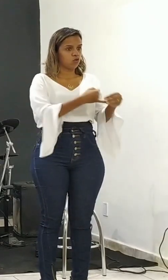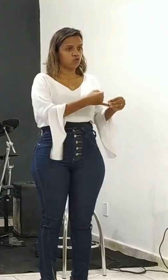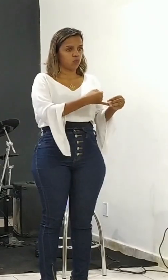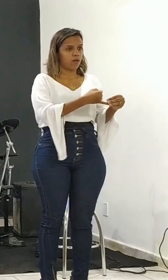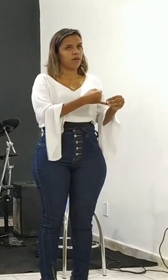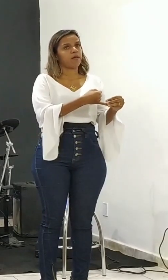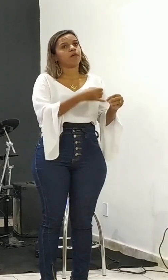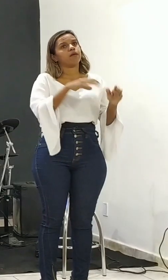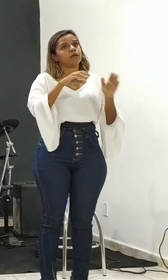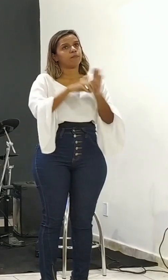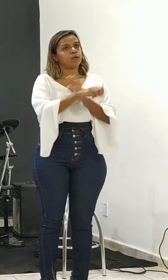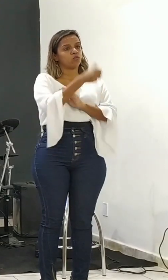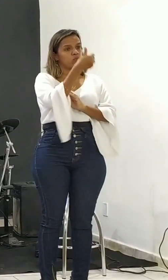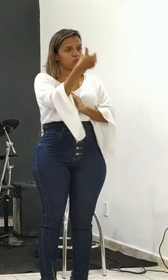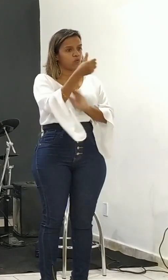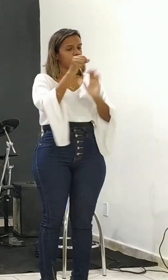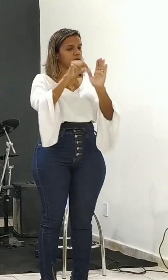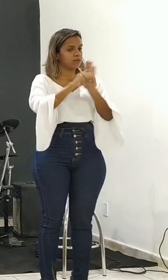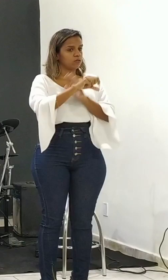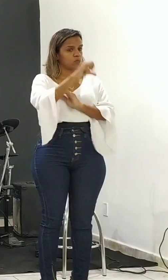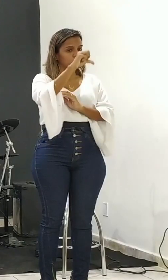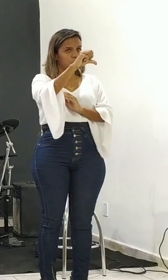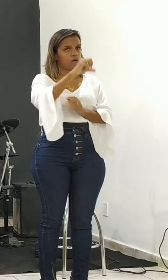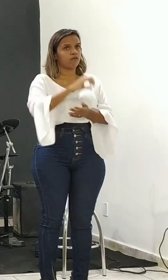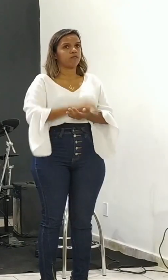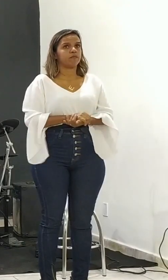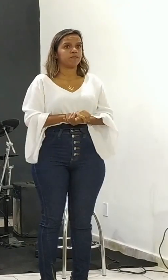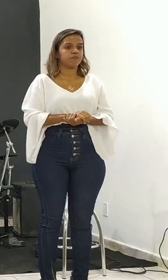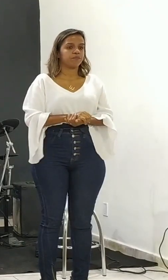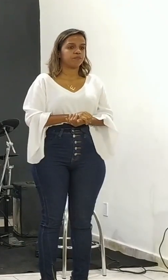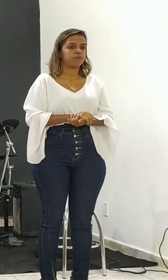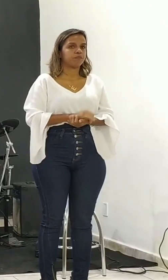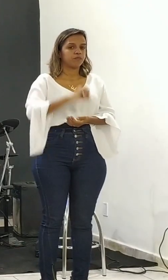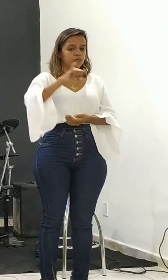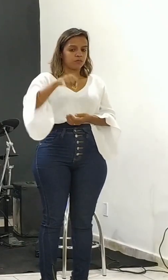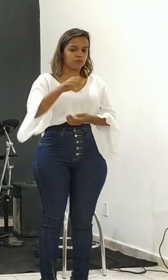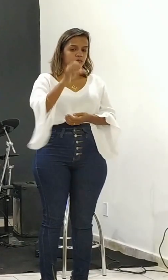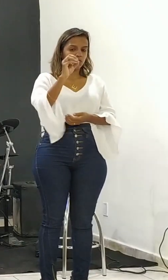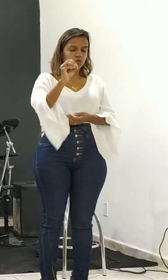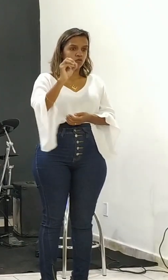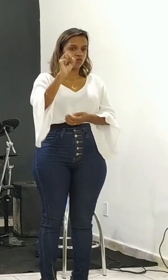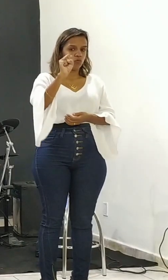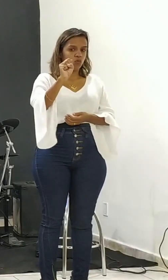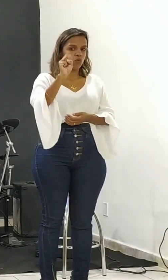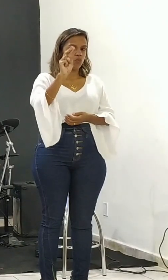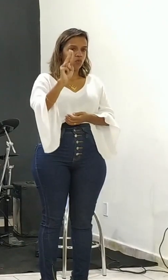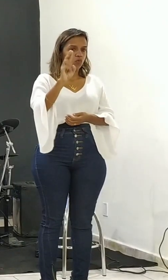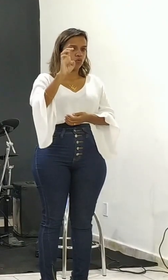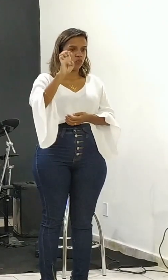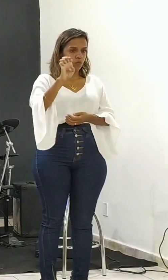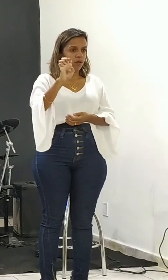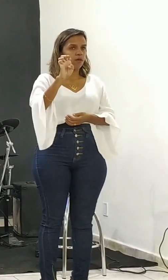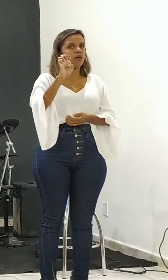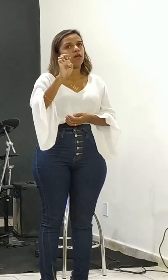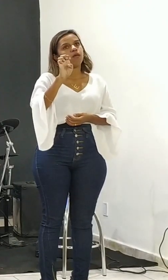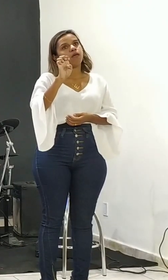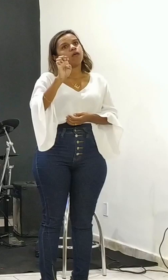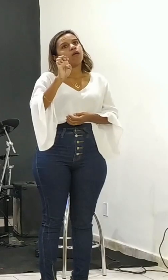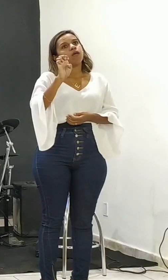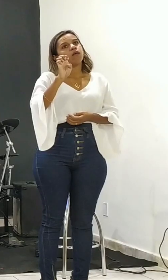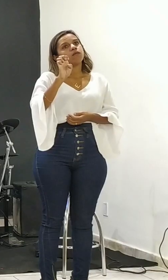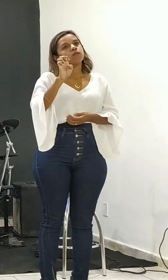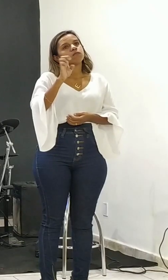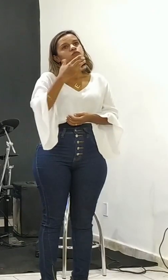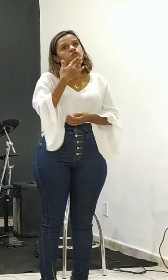1, versículo 9. E às vezes a gente, nos piores momentos da nossa